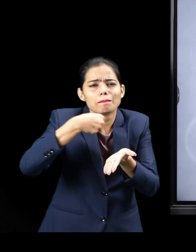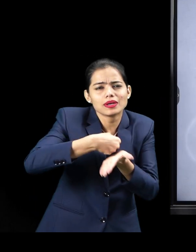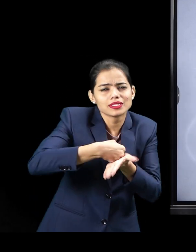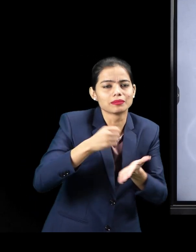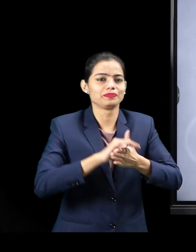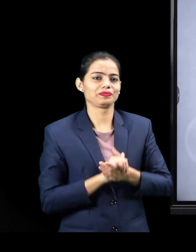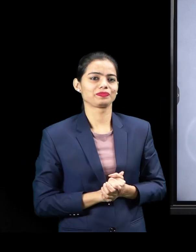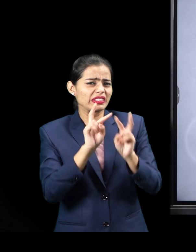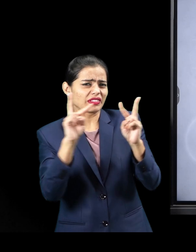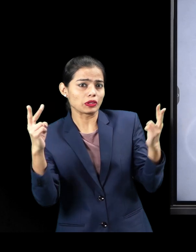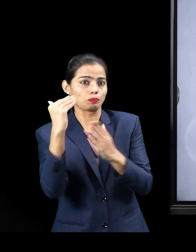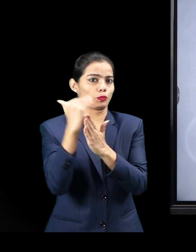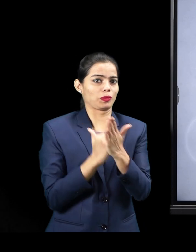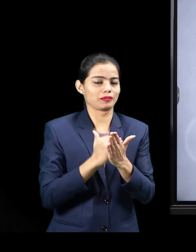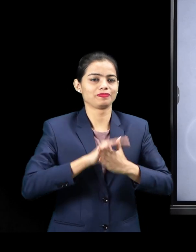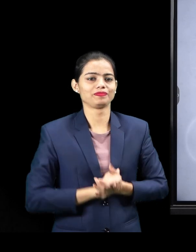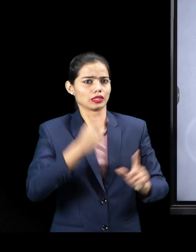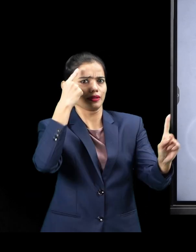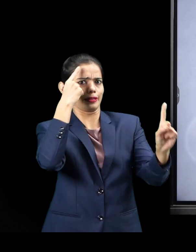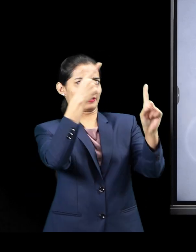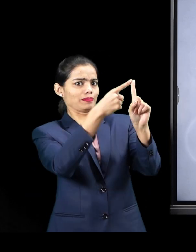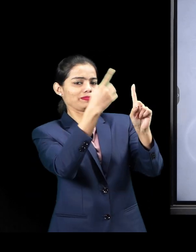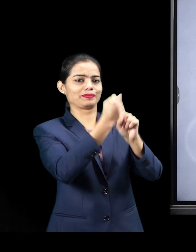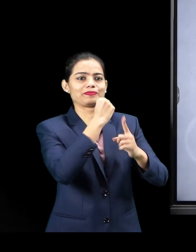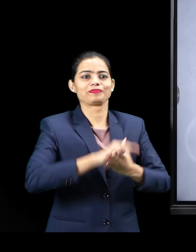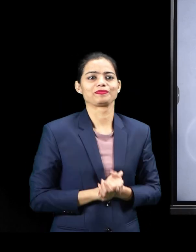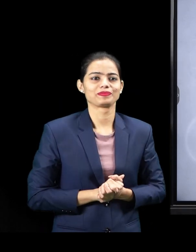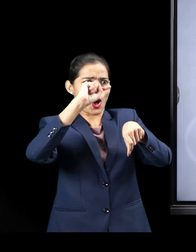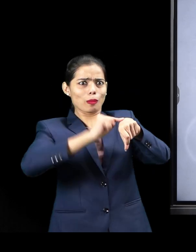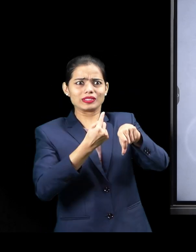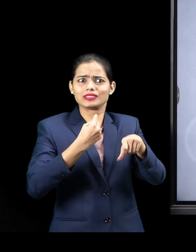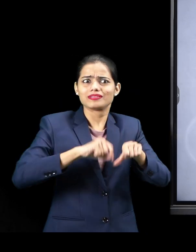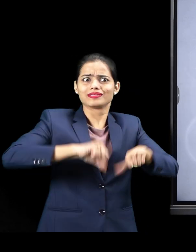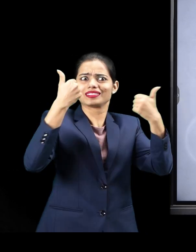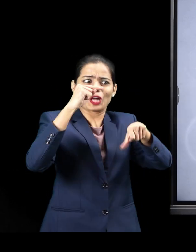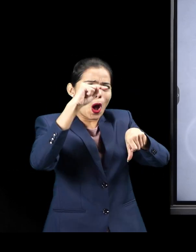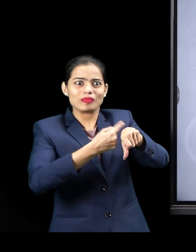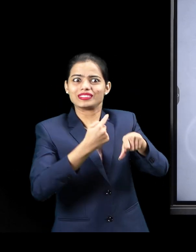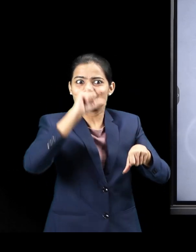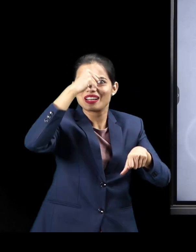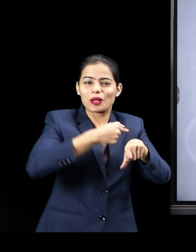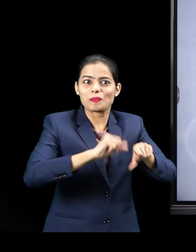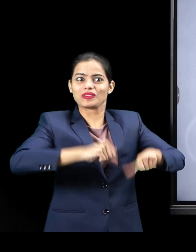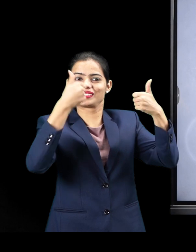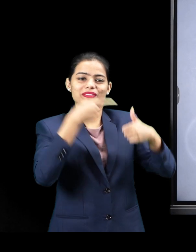నమూనా స్థలం, ఈవెంట్స్, ఫలితాలు, విచారణ,